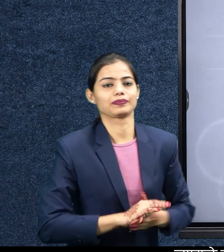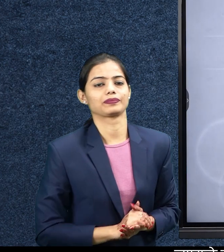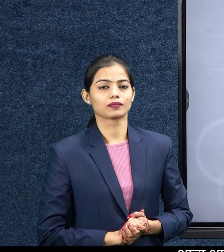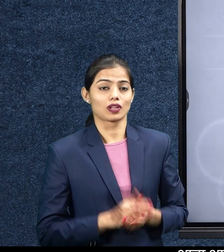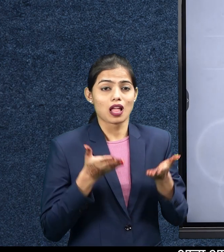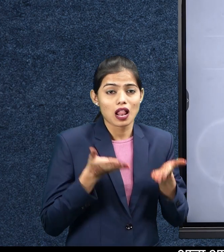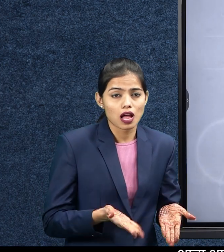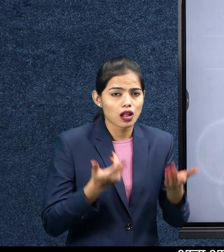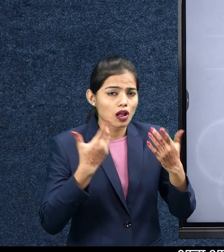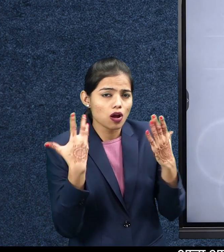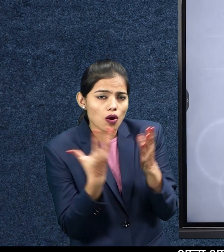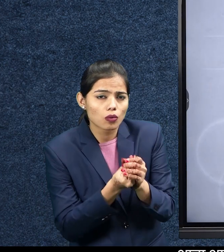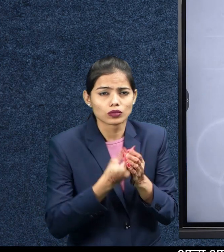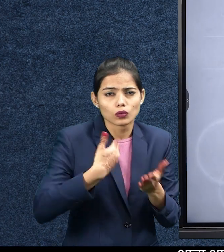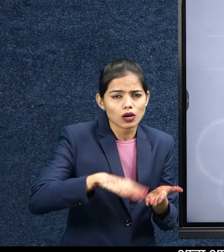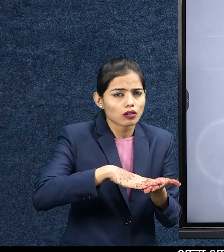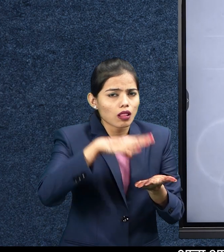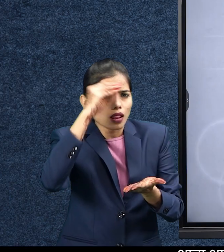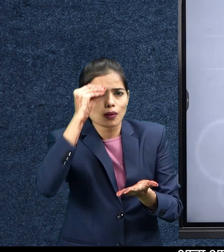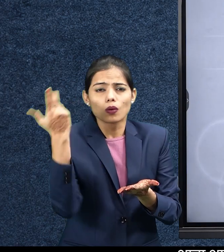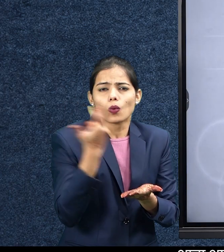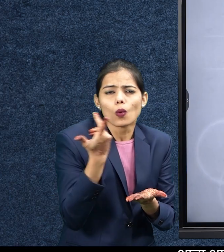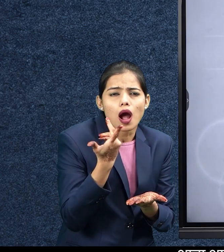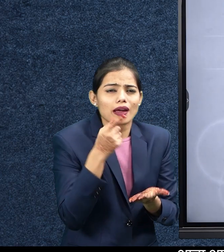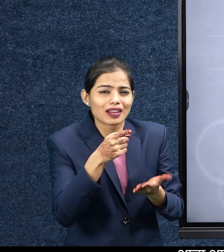आता आपण पूरक घटना काय आहेत ते समजून घेऊ.